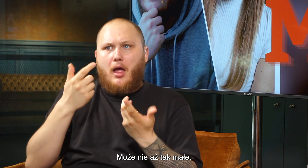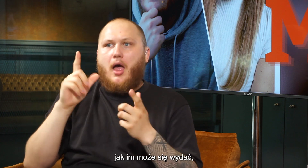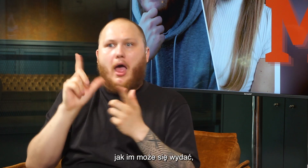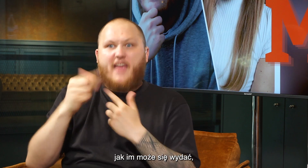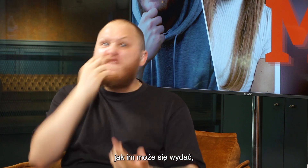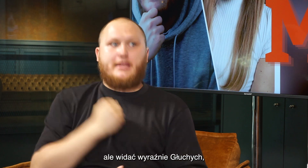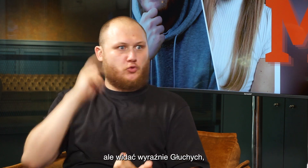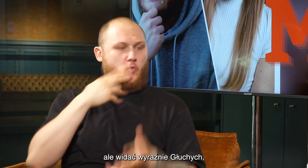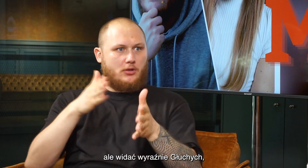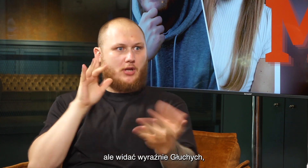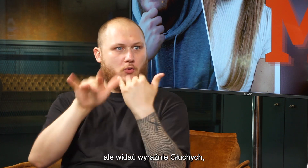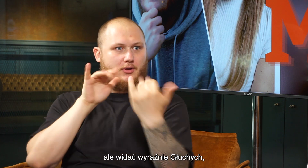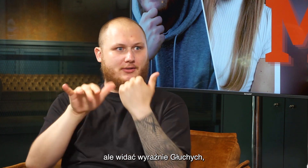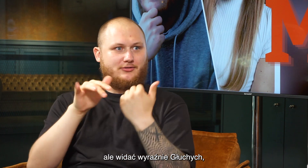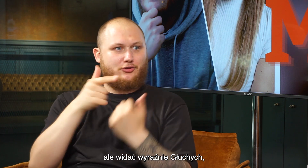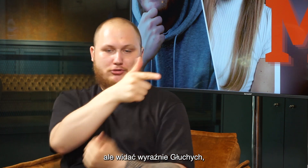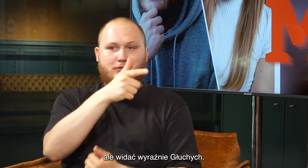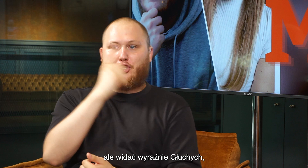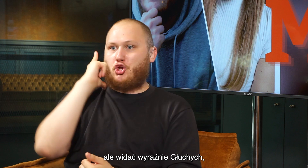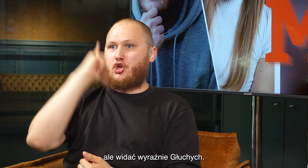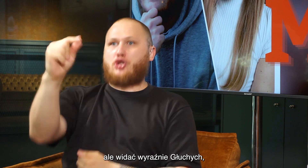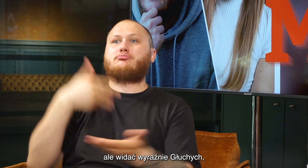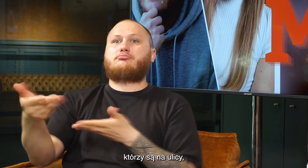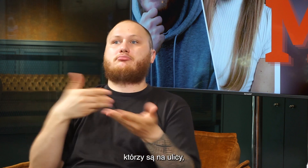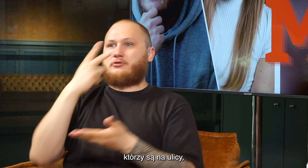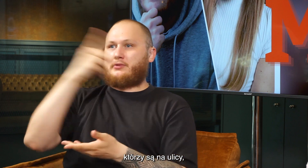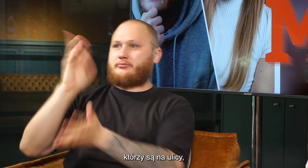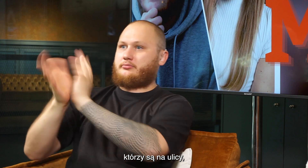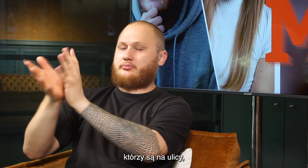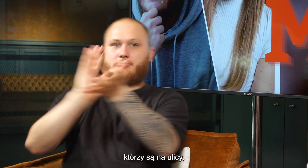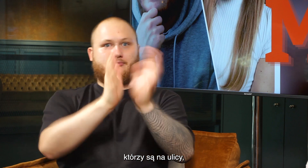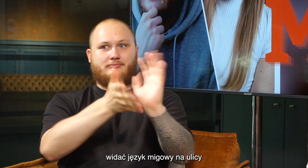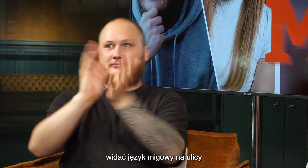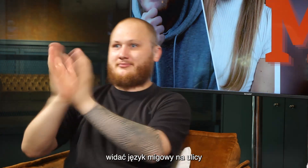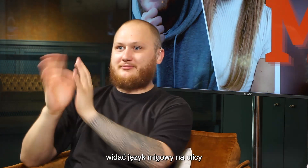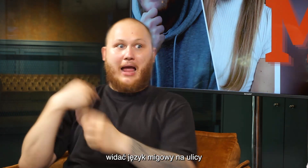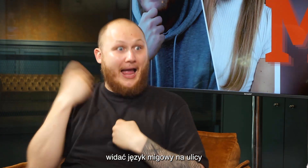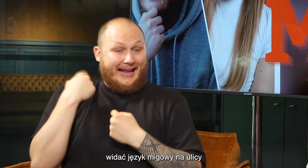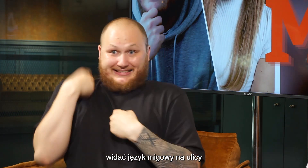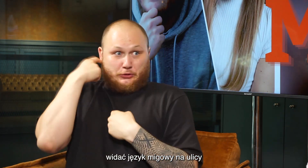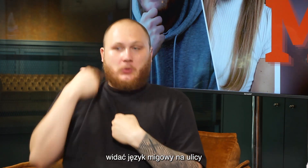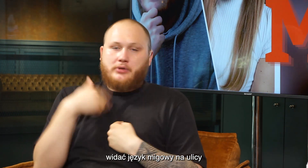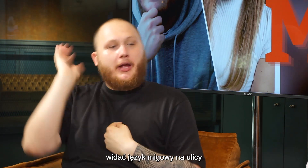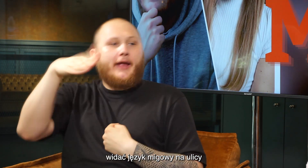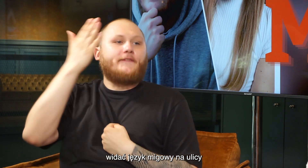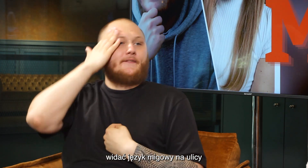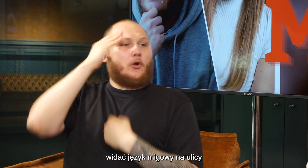tak małe, jak może się wydać, ale widać wyraźnie głuchych, którzy są na ulicy, widać język migowy na